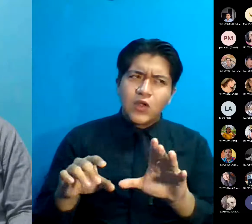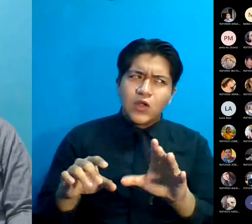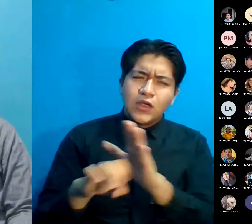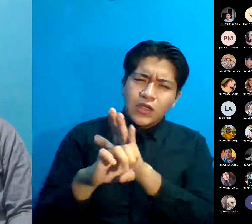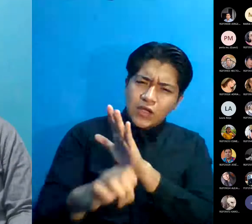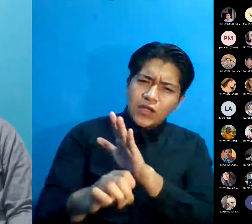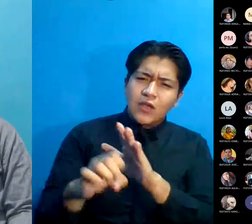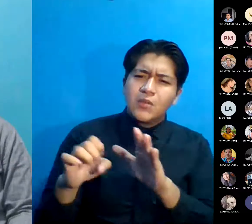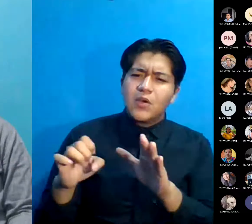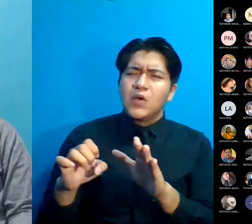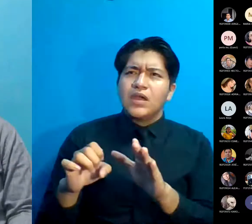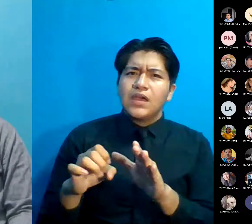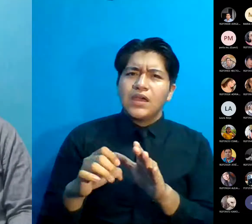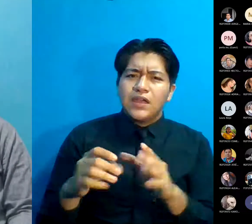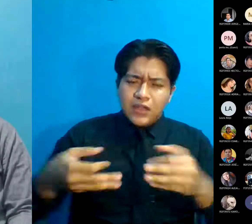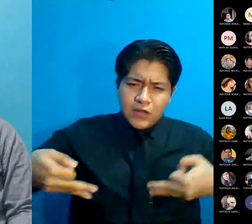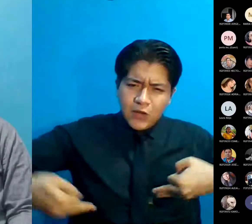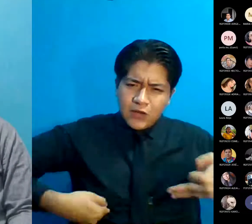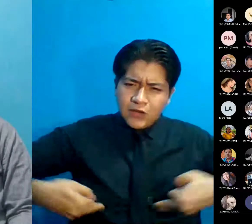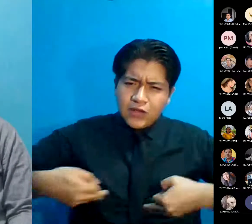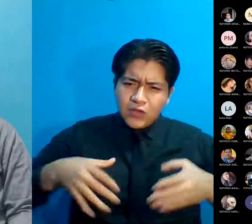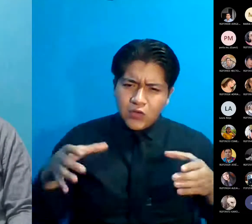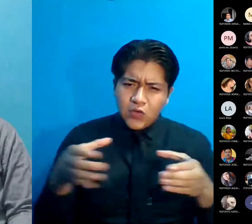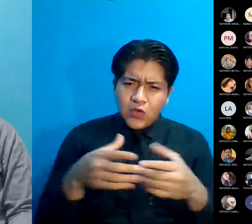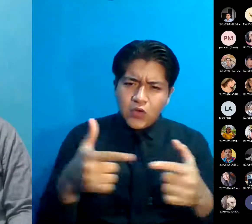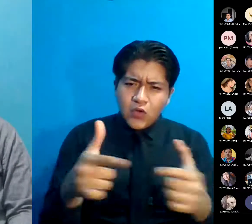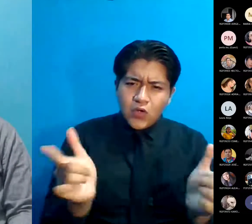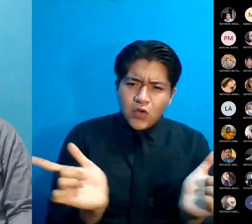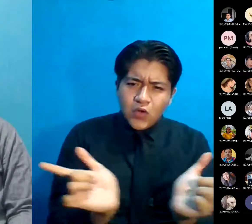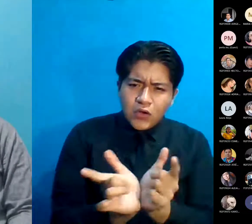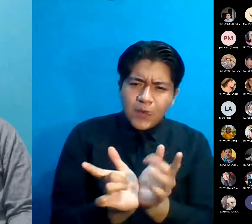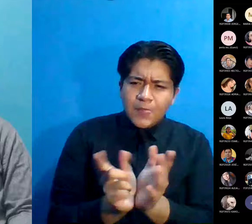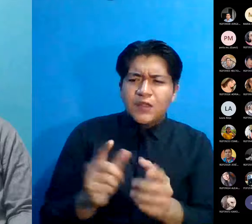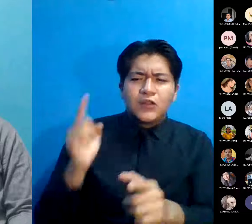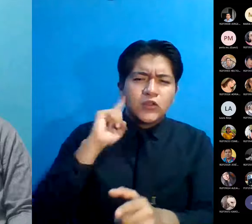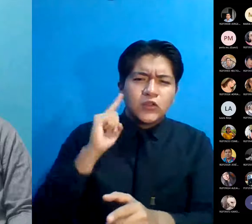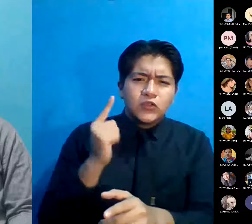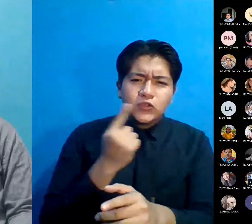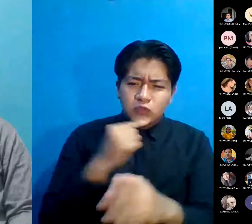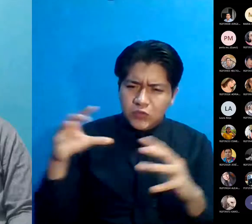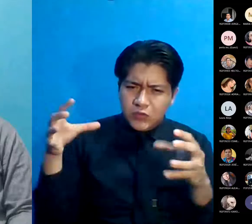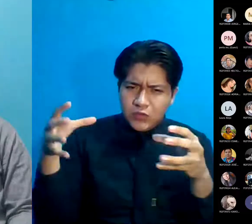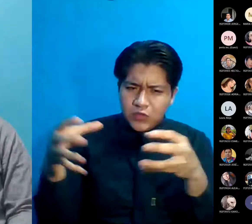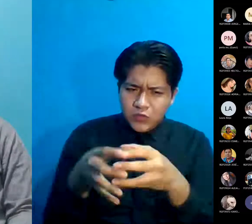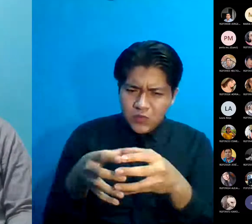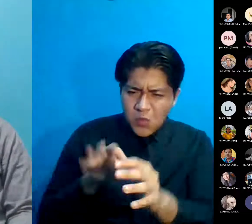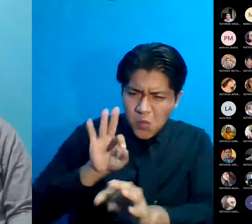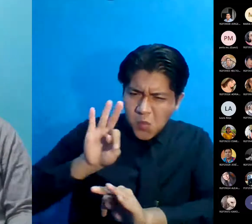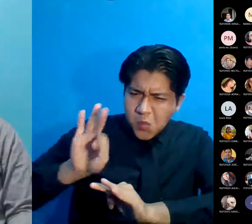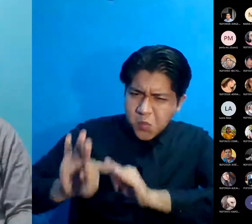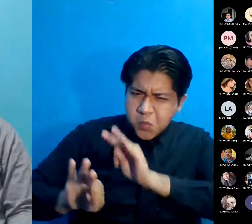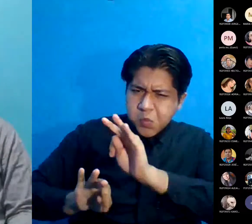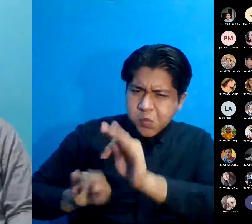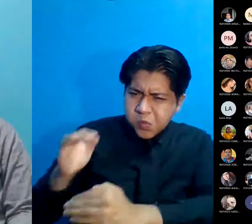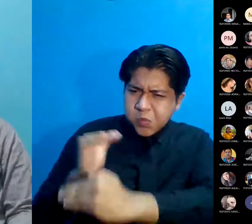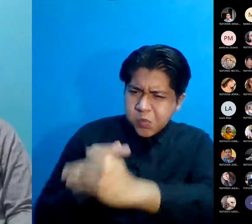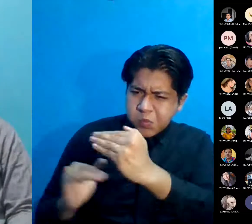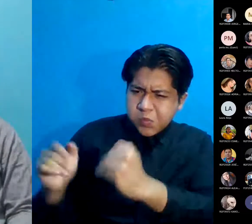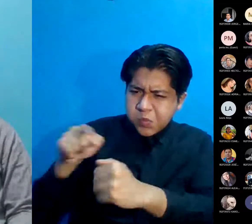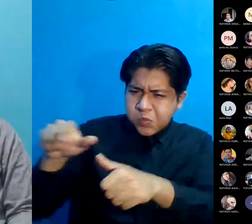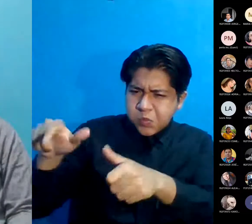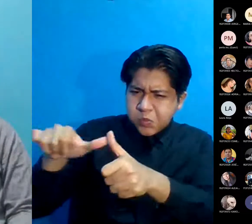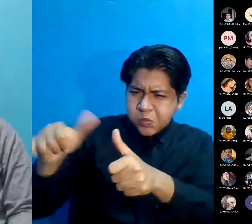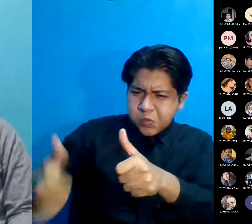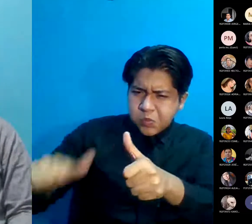Peñus Verbo, de la cual pues, ha repercutido mucho en la formación de sordos, artistas, actores